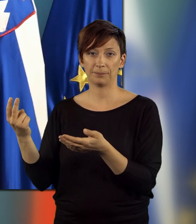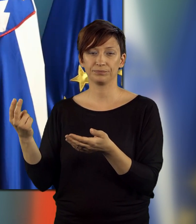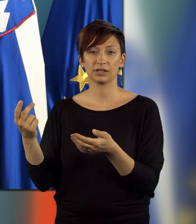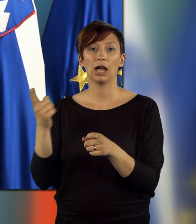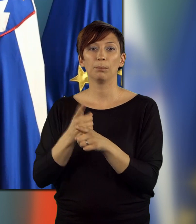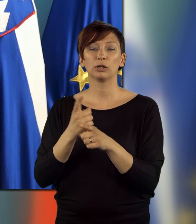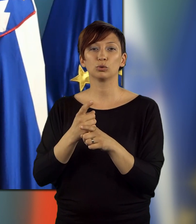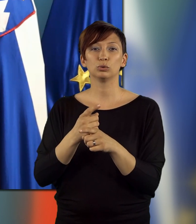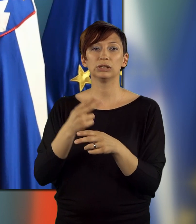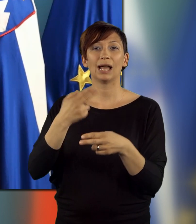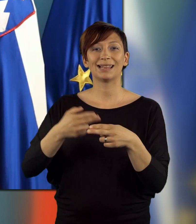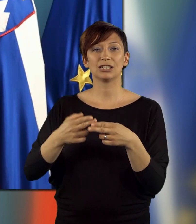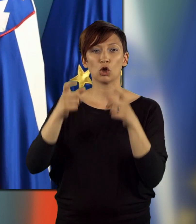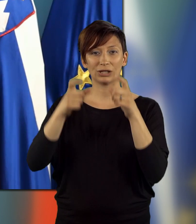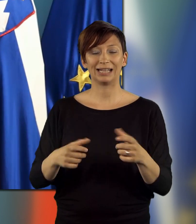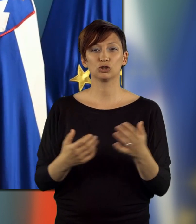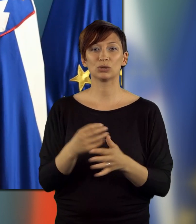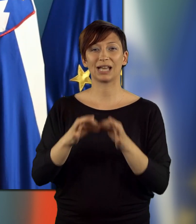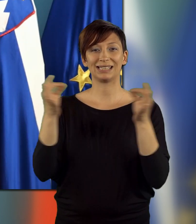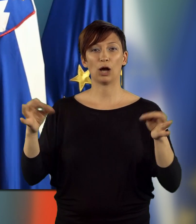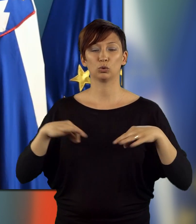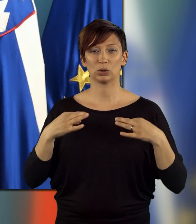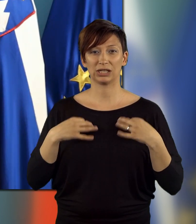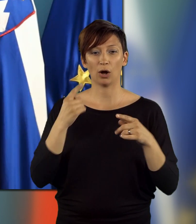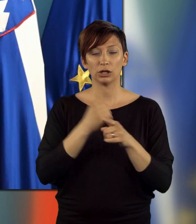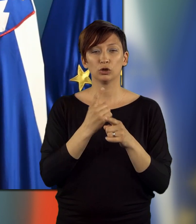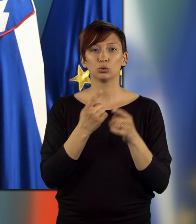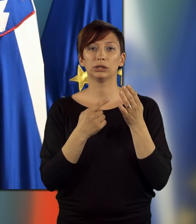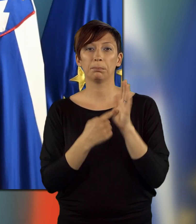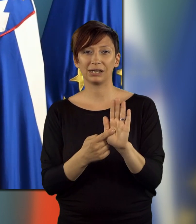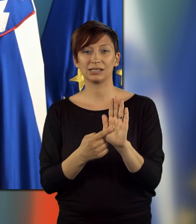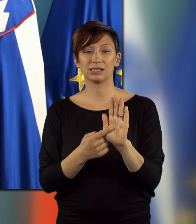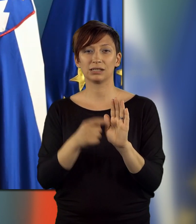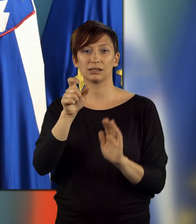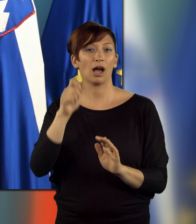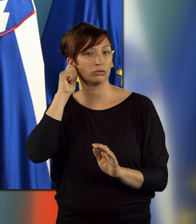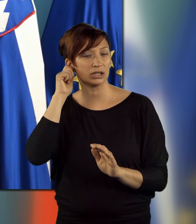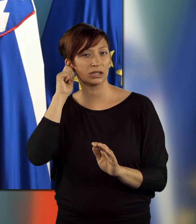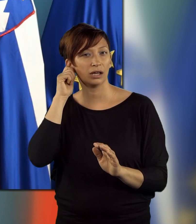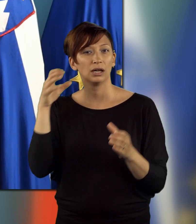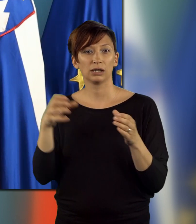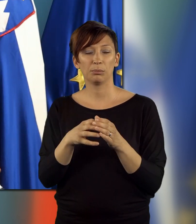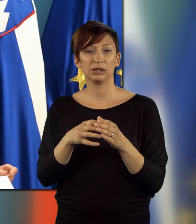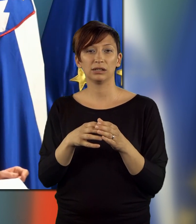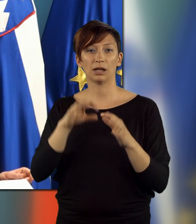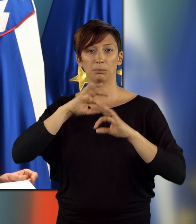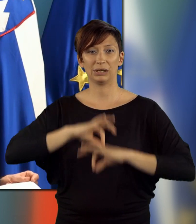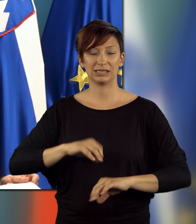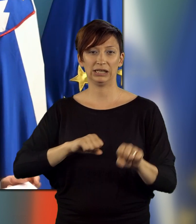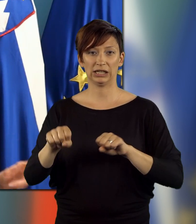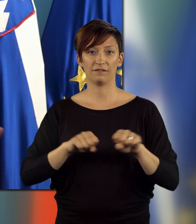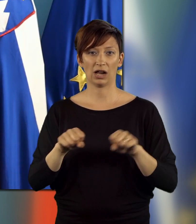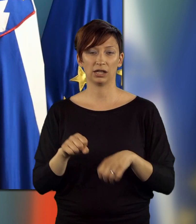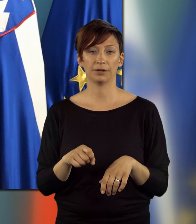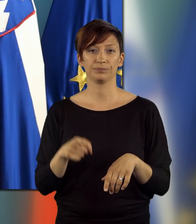pa Nacionalnega inštituta za javno zdravje in tudi predstavnice kabineta predsednika